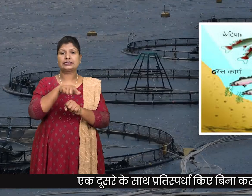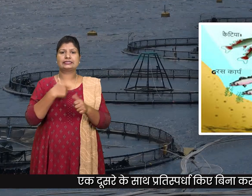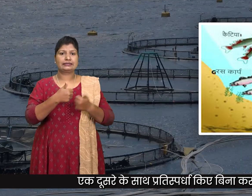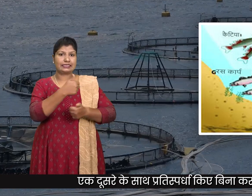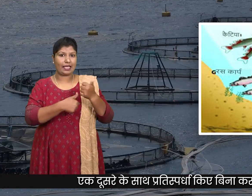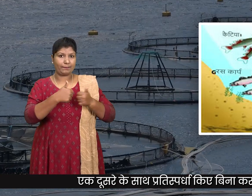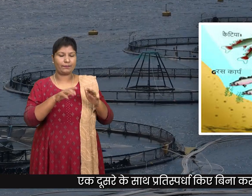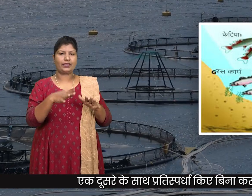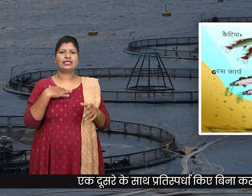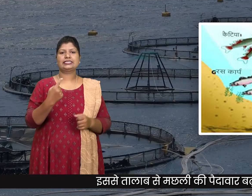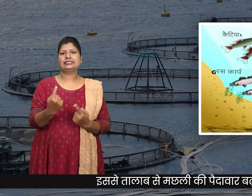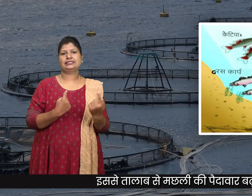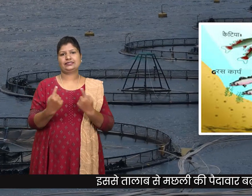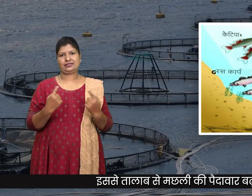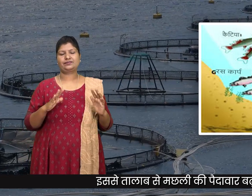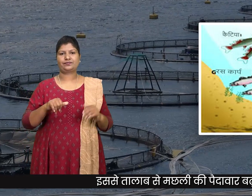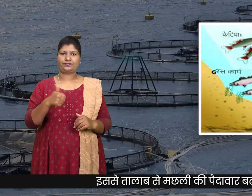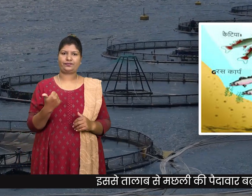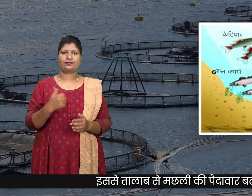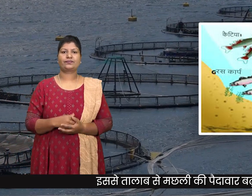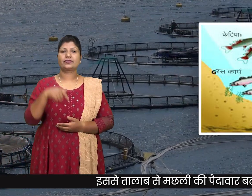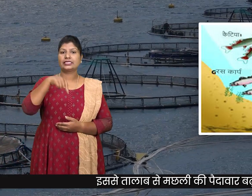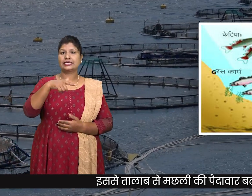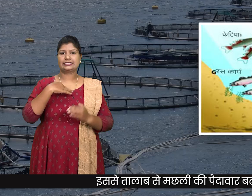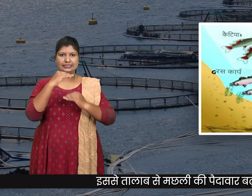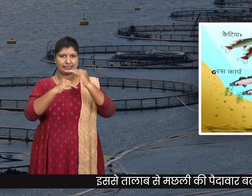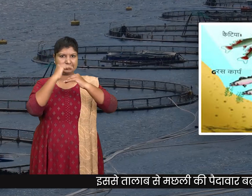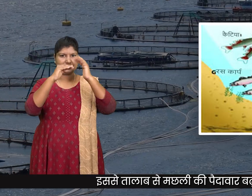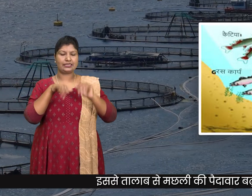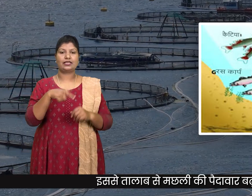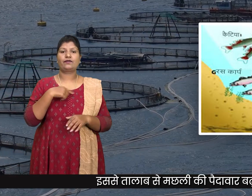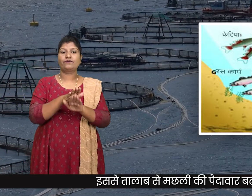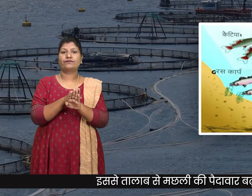सकती है। इससे तालाब से मछली की पैदावार बढ़ती है।